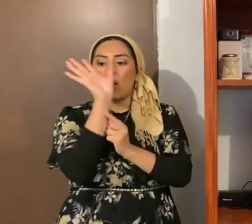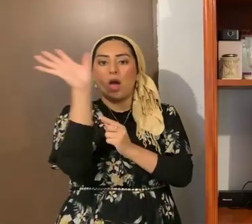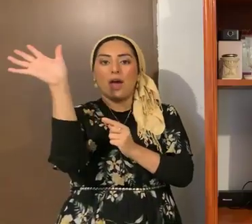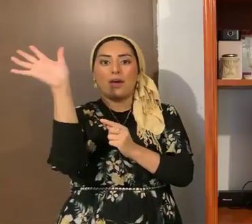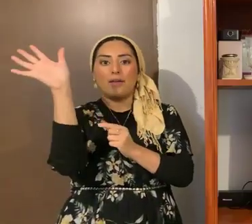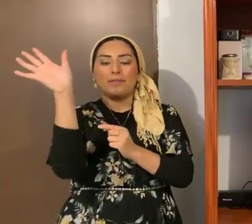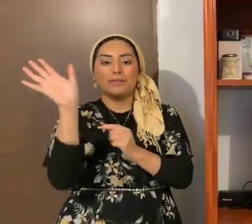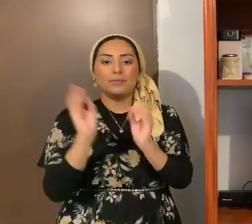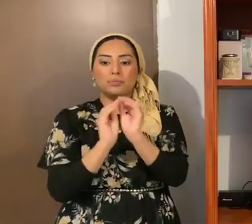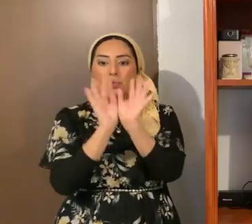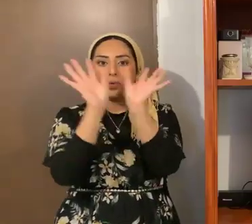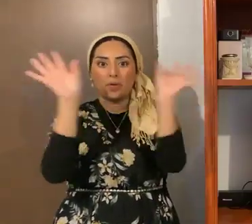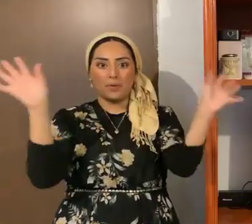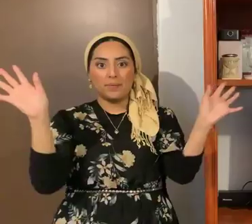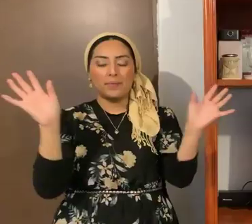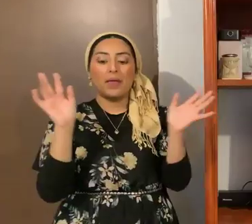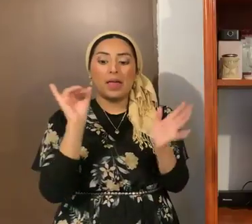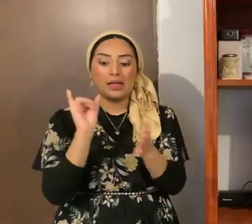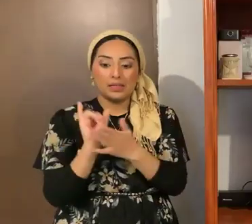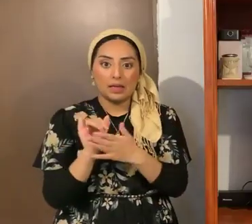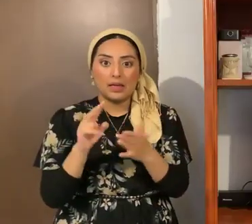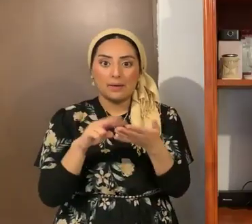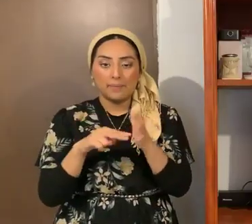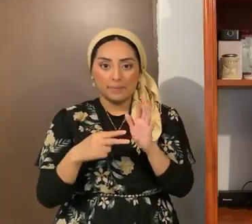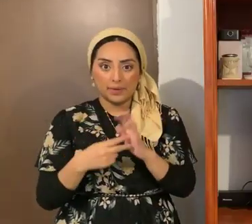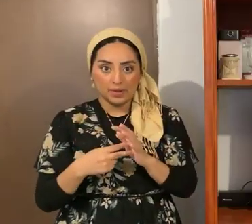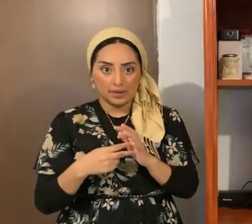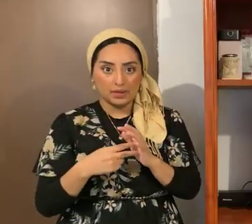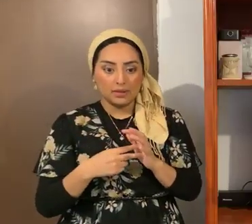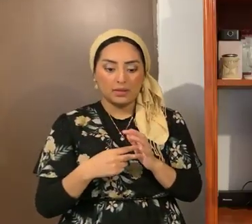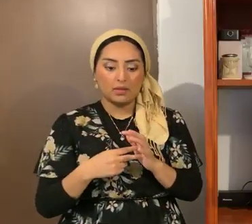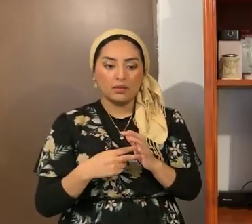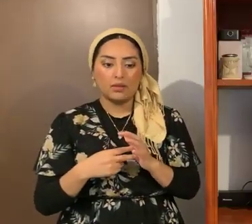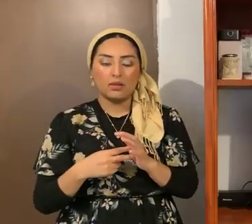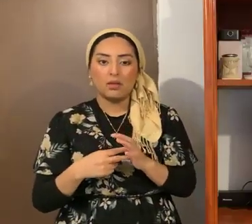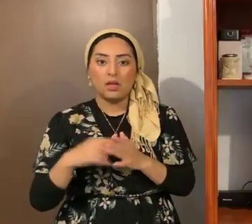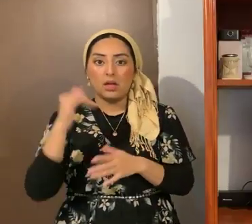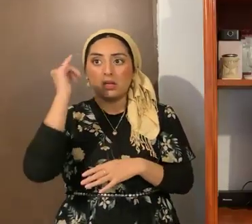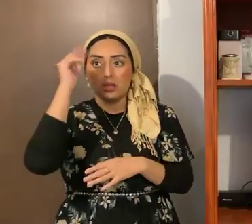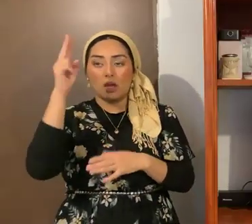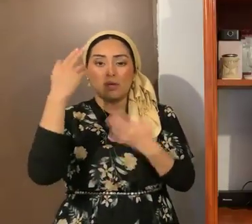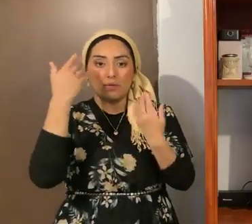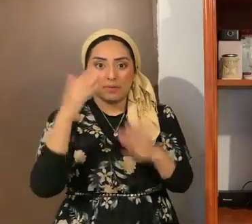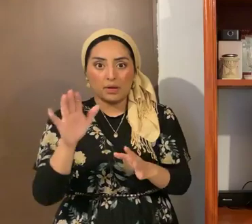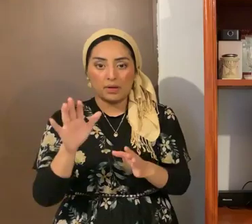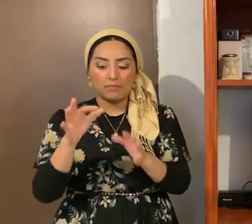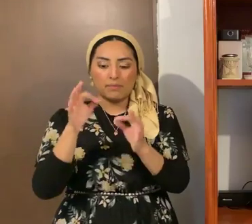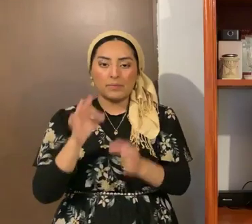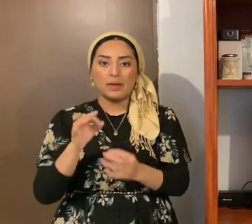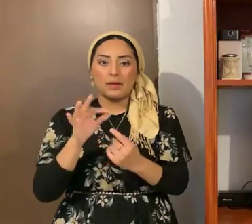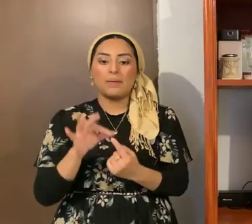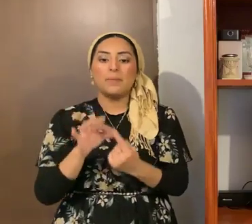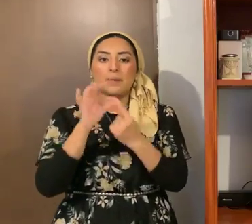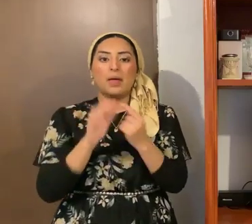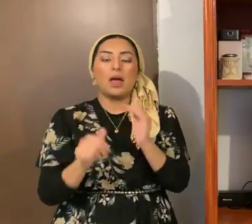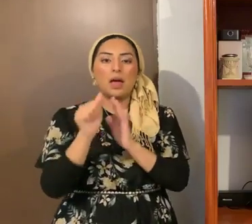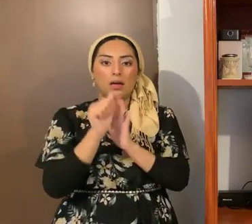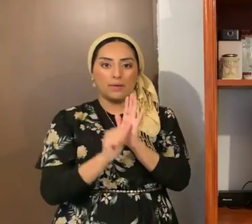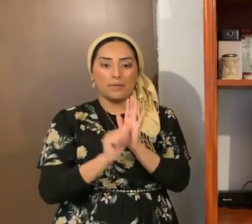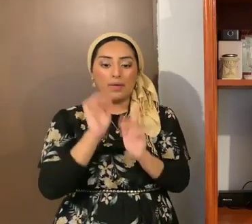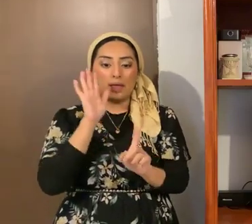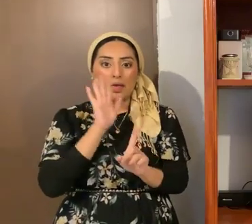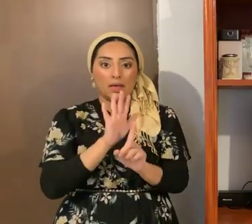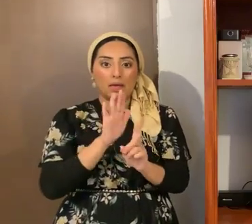nada más. Y eso significaba la designación divina en la persona de Aarón. Su